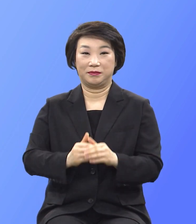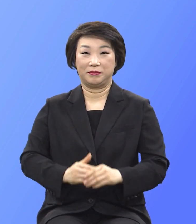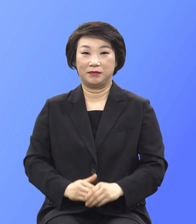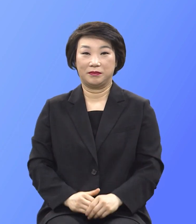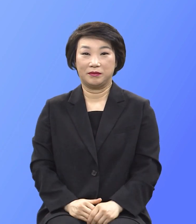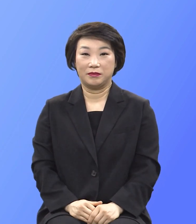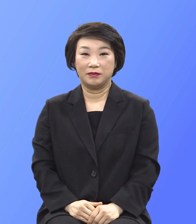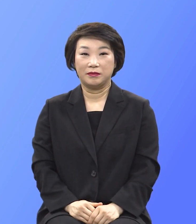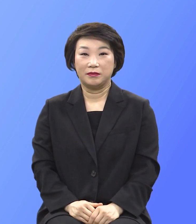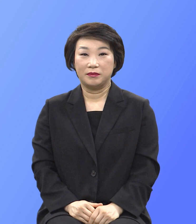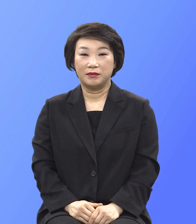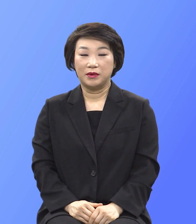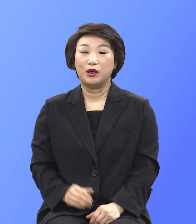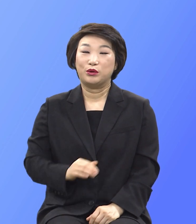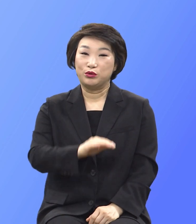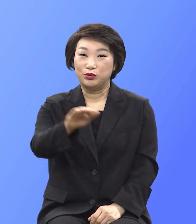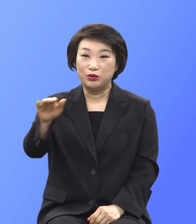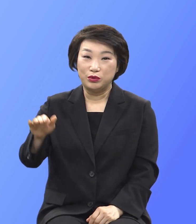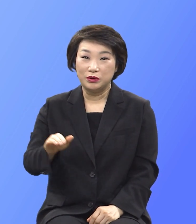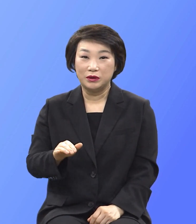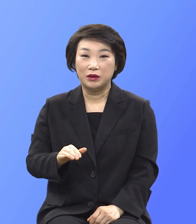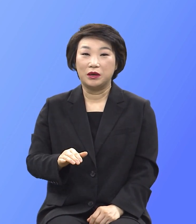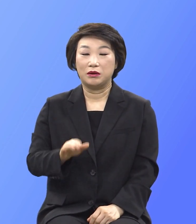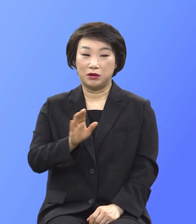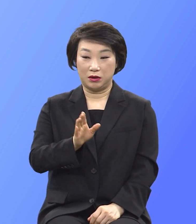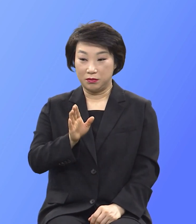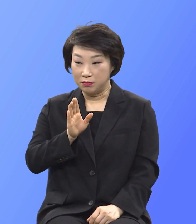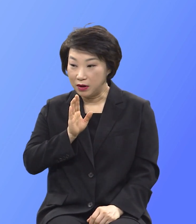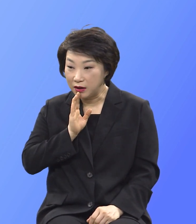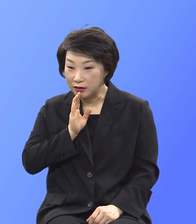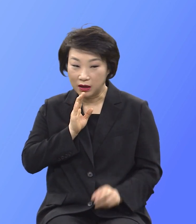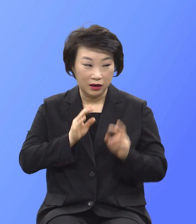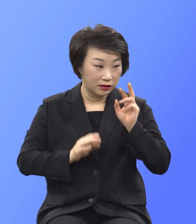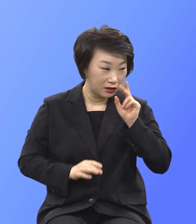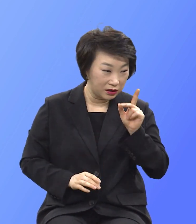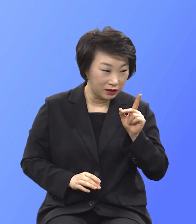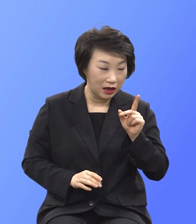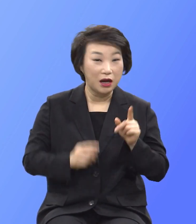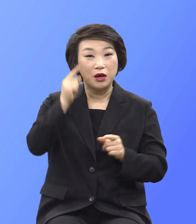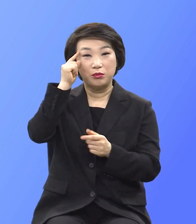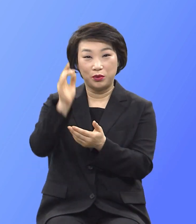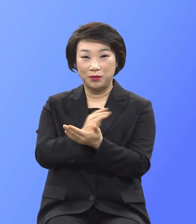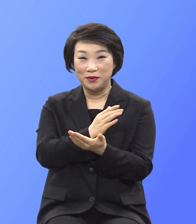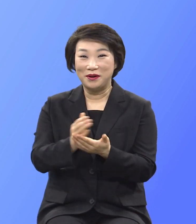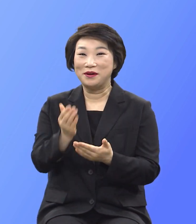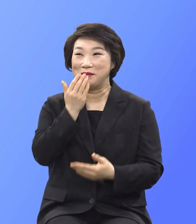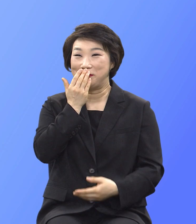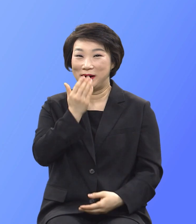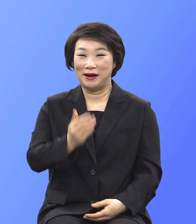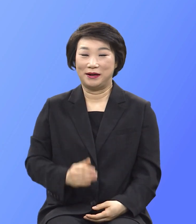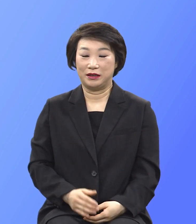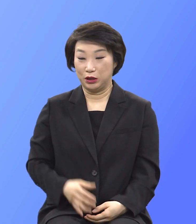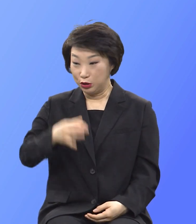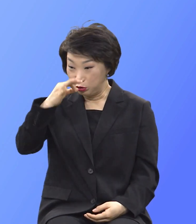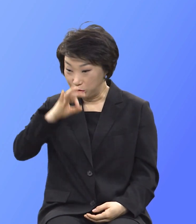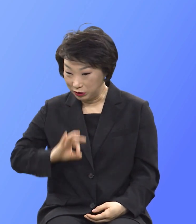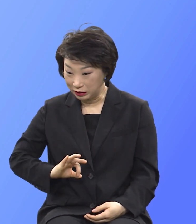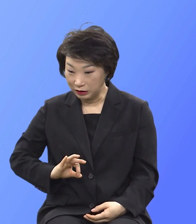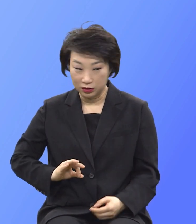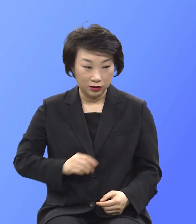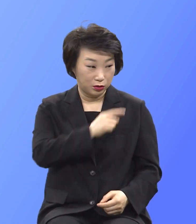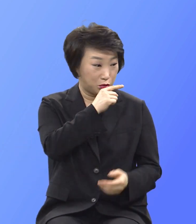지으셨기에 우리는 옳다, 그르다를 분별하고